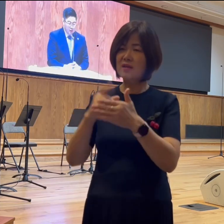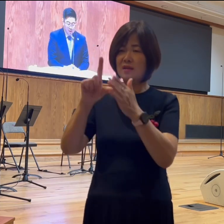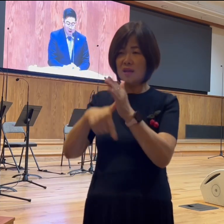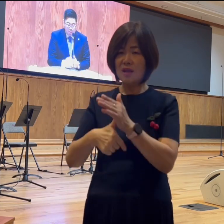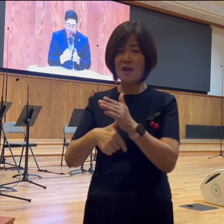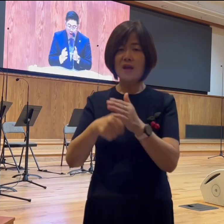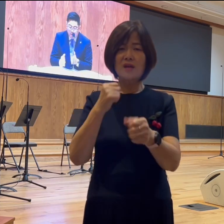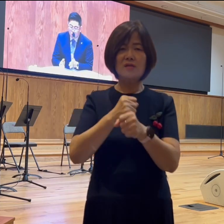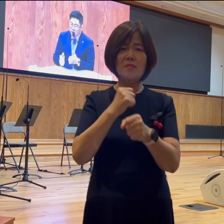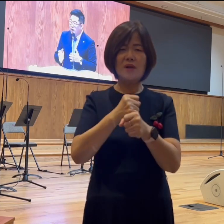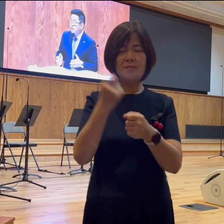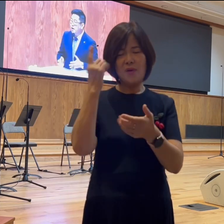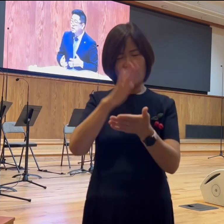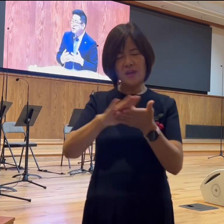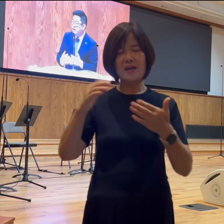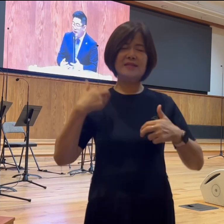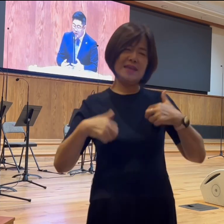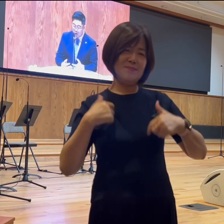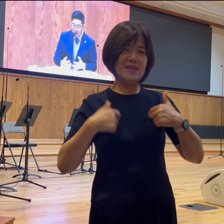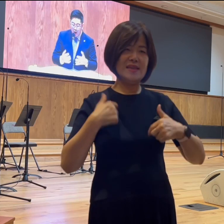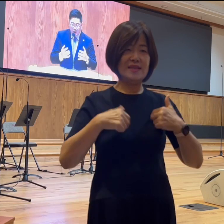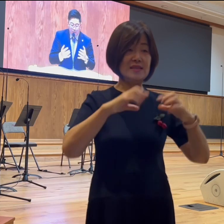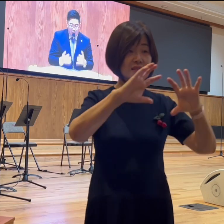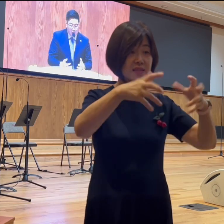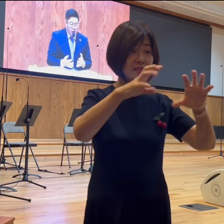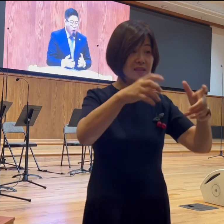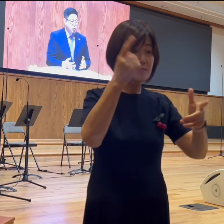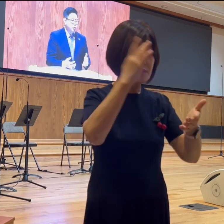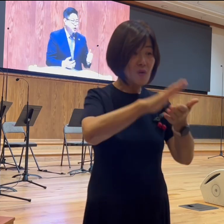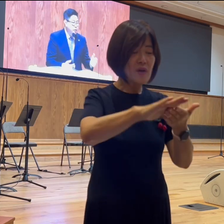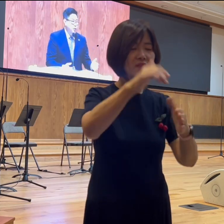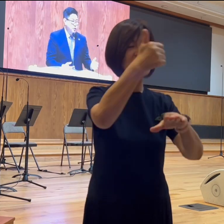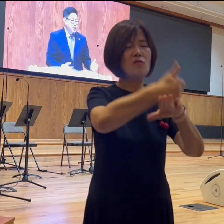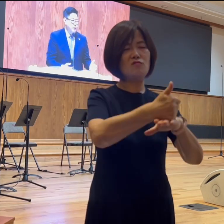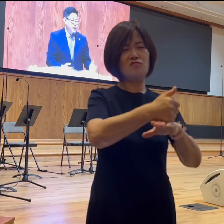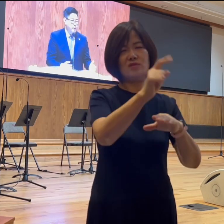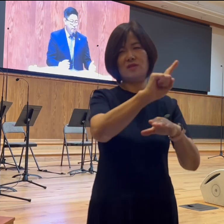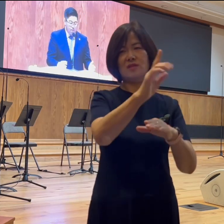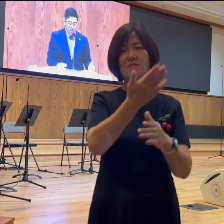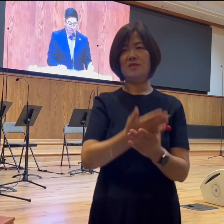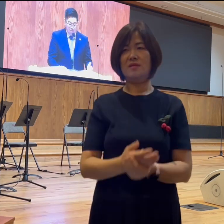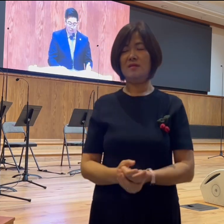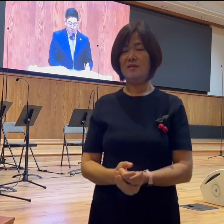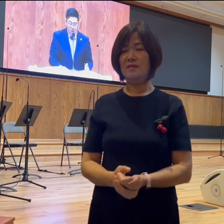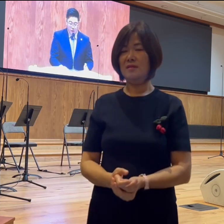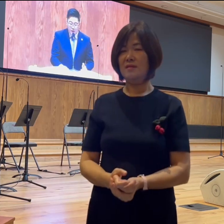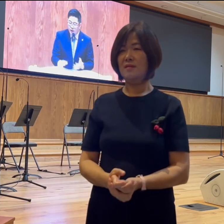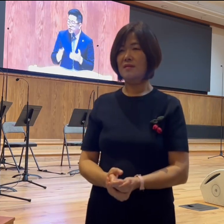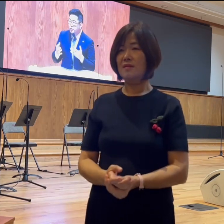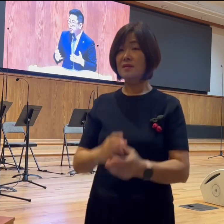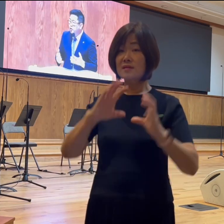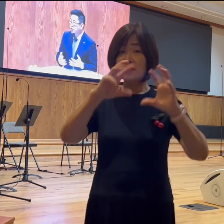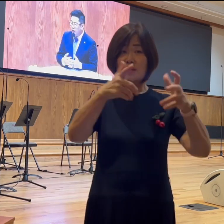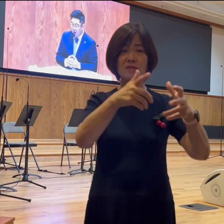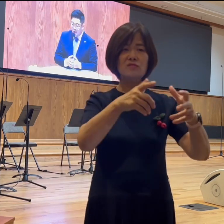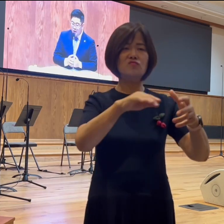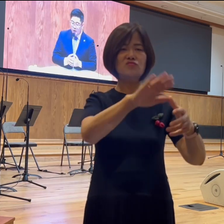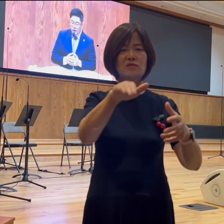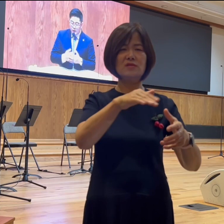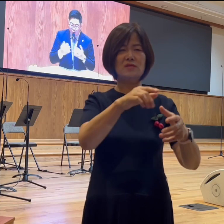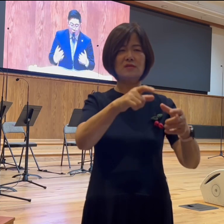선택하는 편리함과 재미라는 세상적인 그 평안이 결국은 이런 모습인 거예요. 세상은 점점